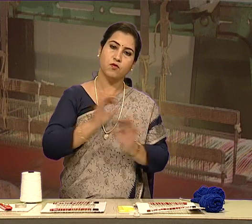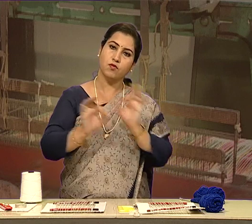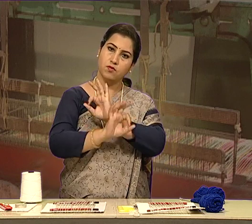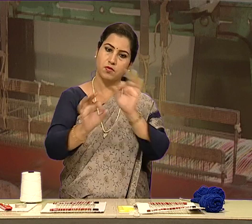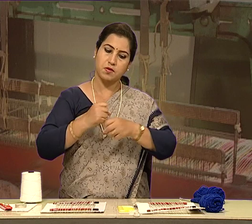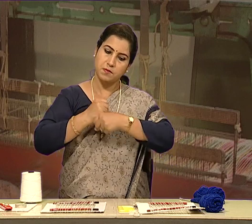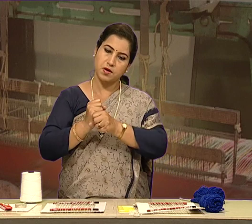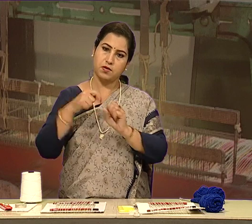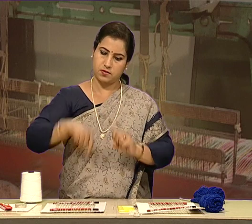किया आधार रखा है।